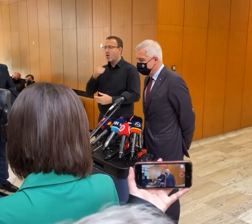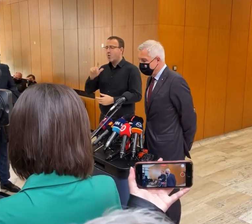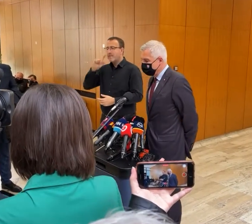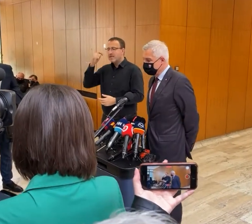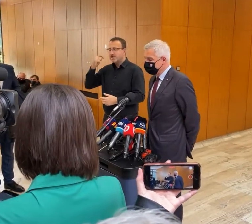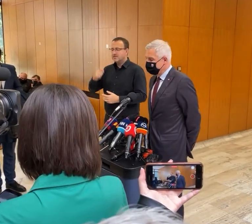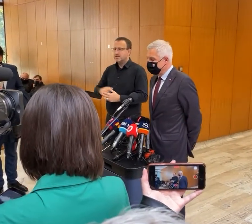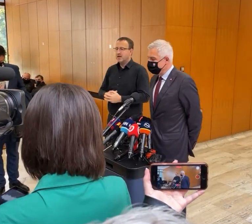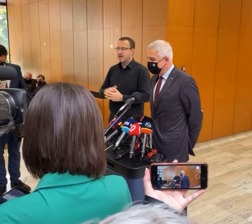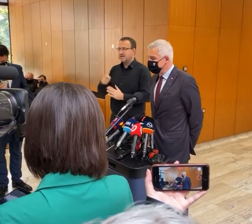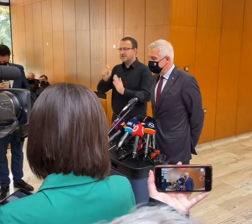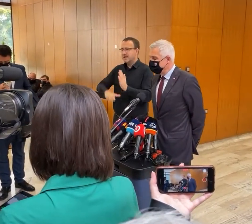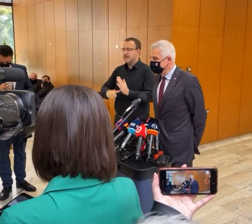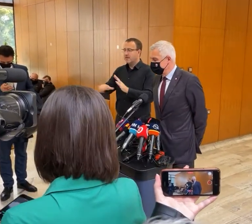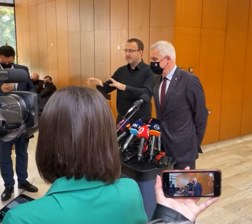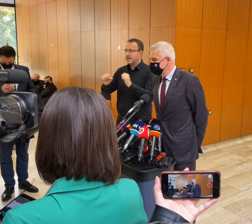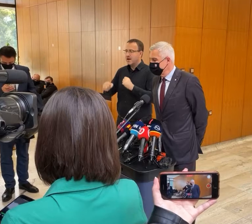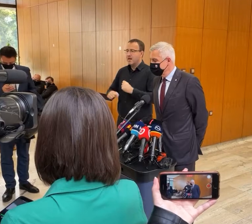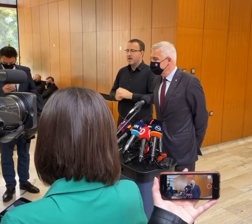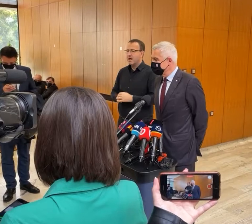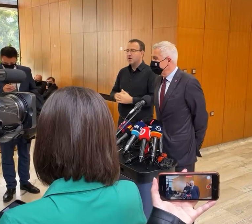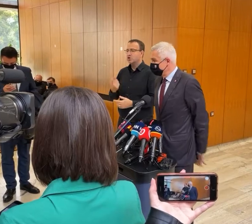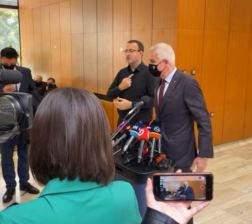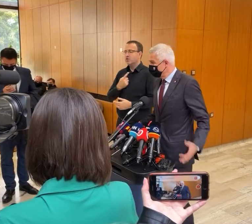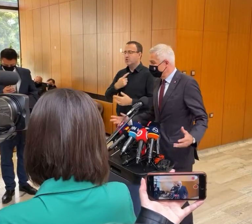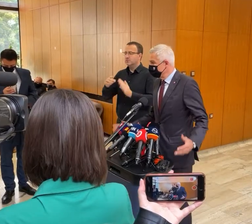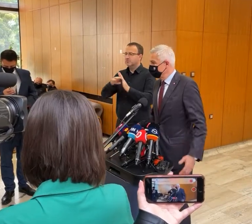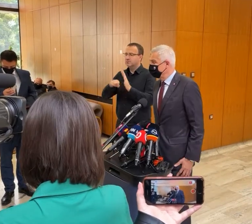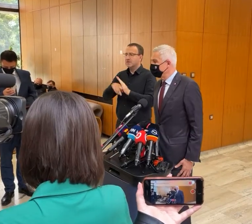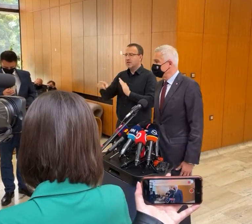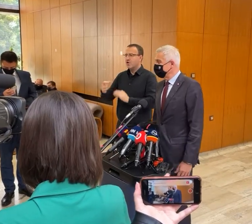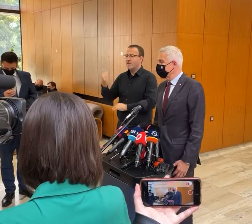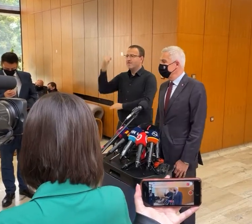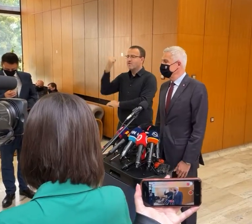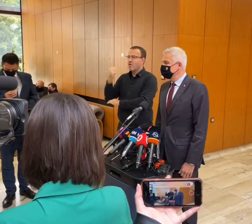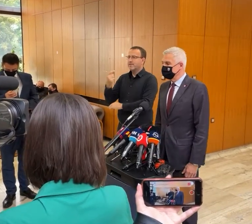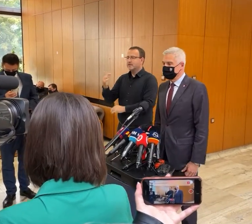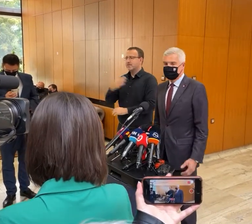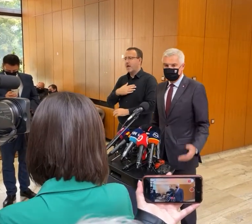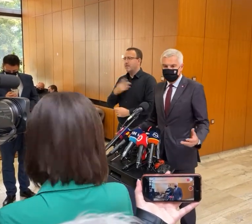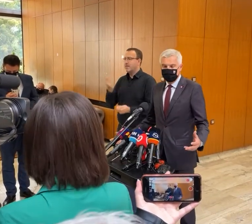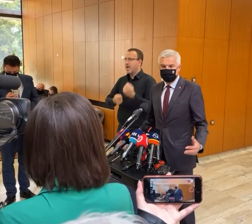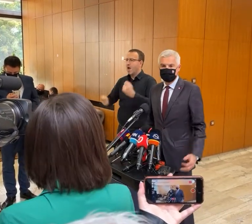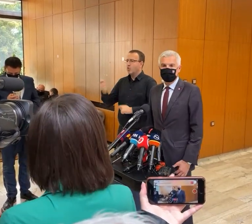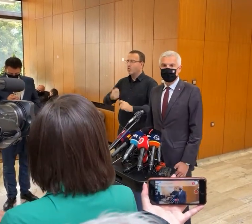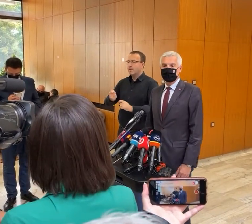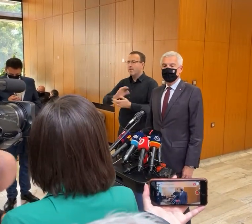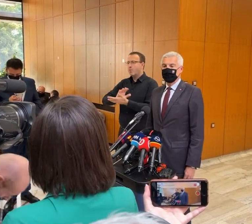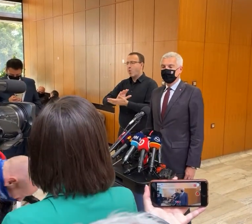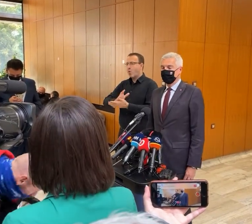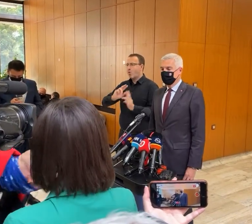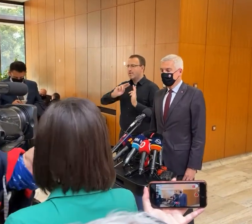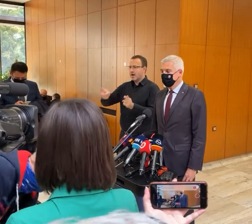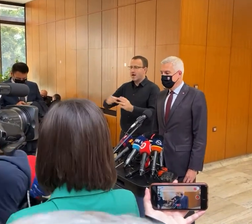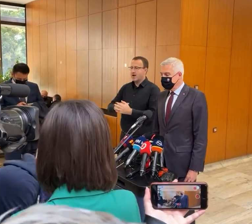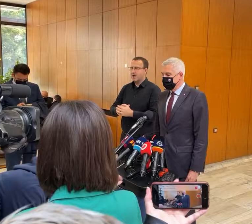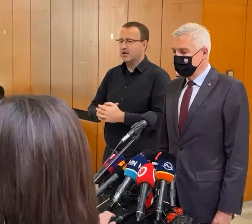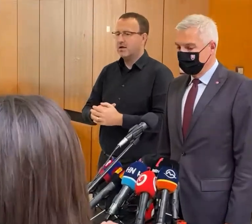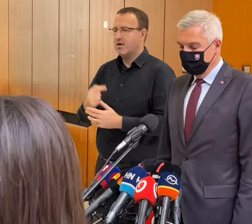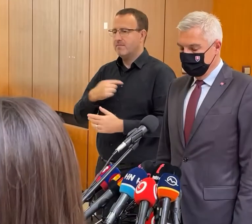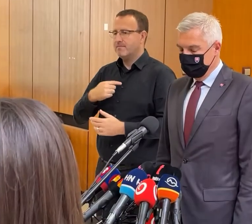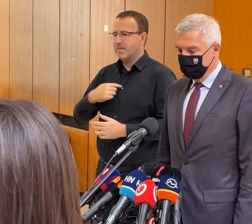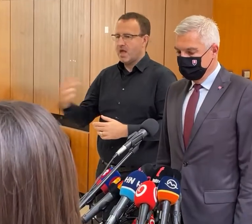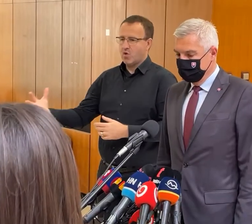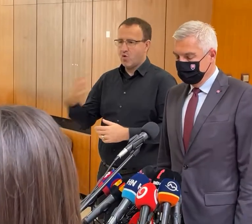maďarská strana prijala návrh, teda svoju legislatívu na takýto fond, ma kontaktoval v tejto veci, zaujímal sa. Viem,